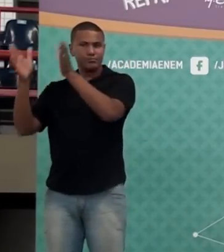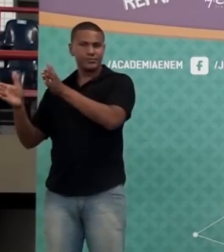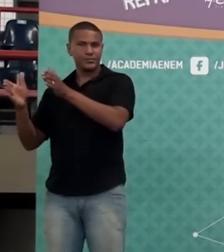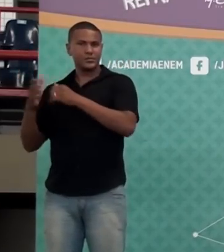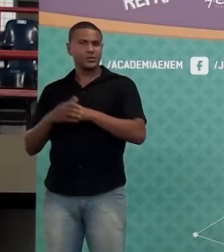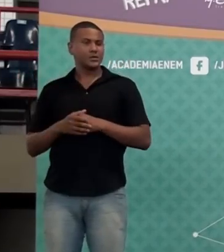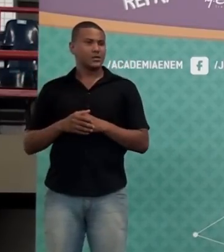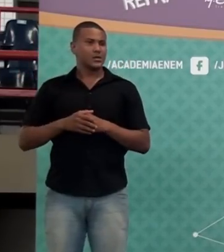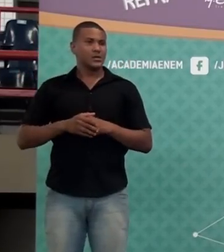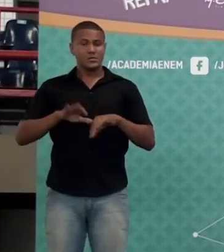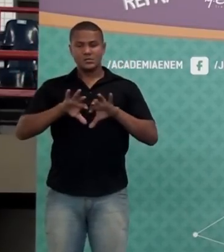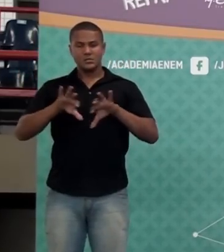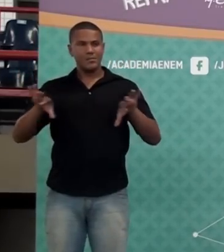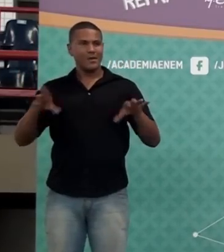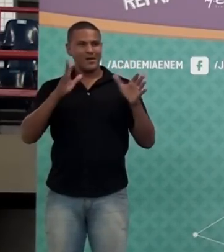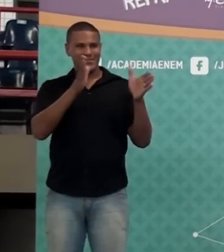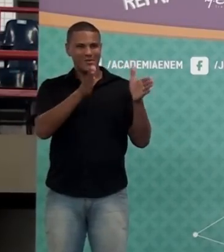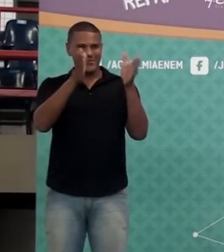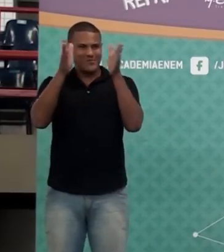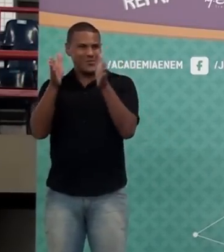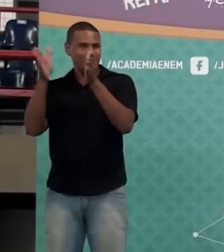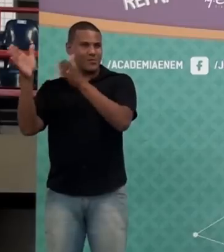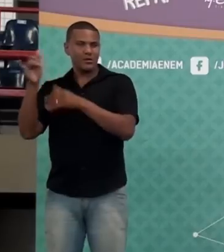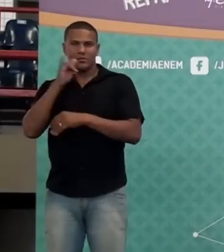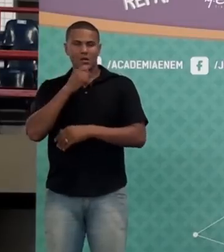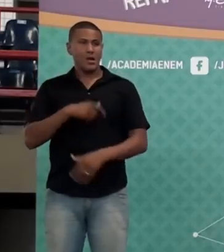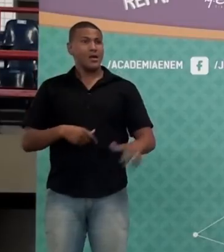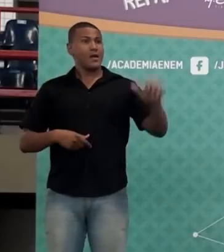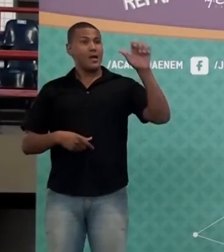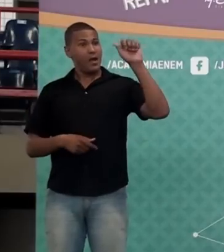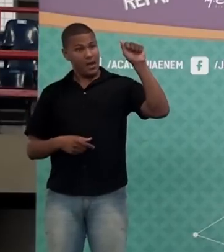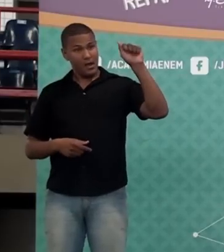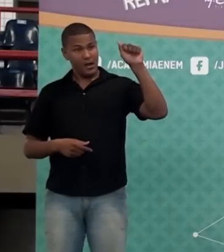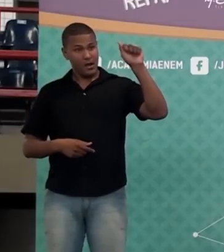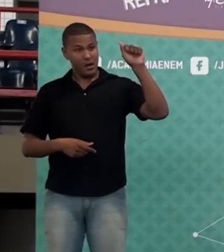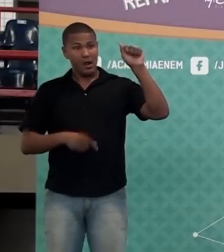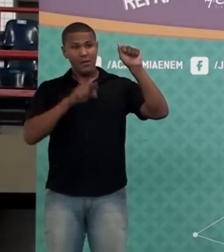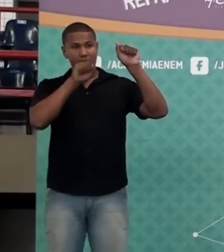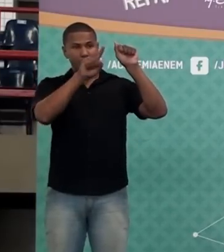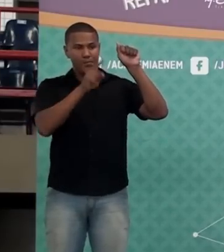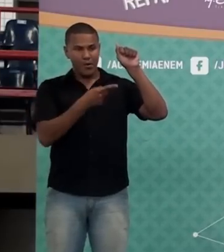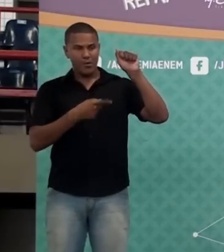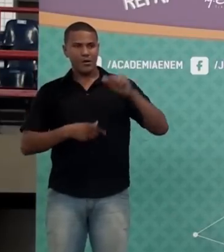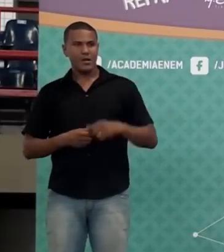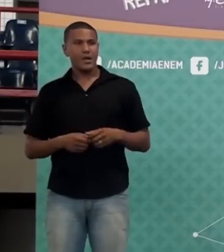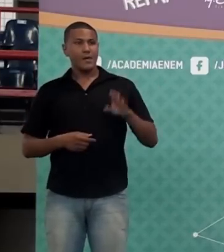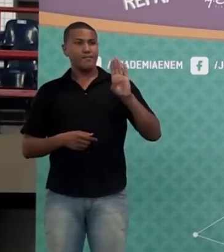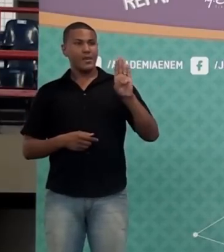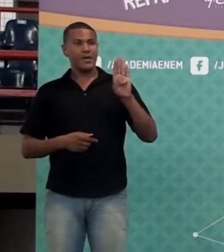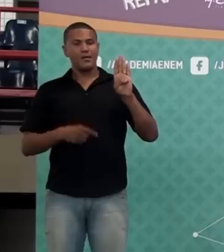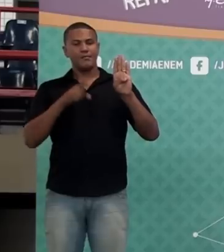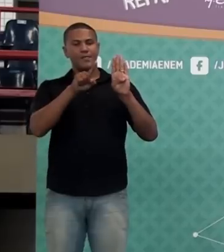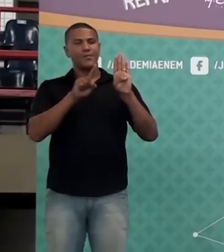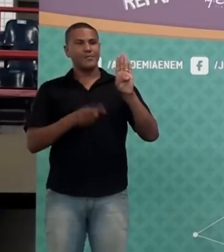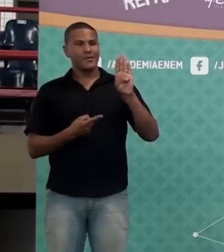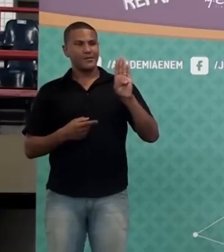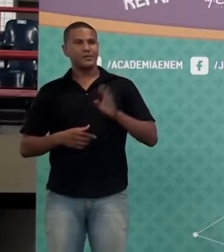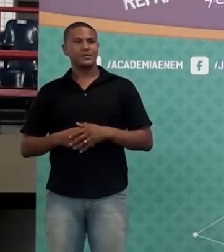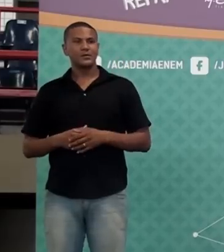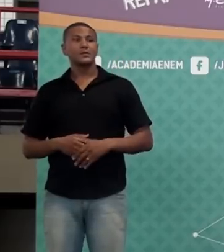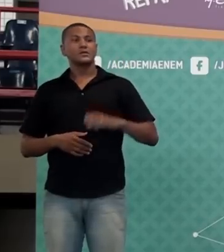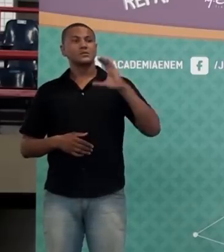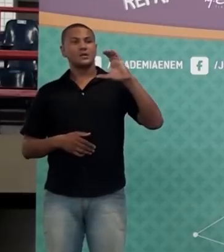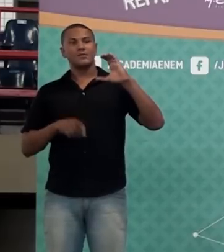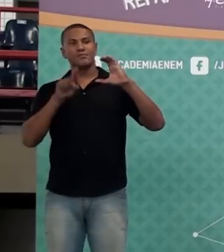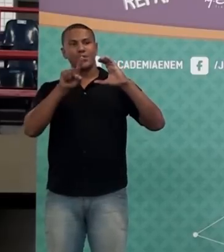prova. Tem o enunciado, aí ele, letra A, aí ele coloca opção, ponto e vírgula. Letra B, opção, ponto e vírgula. E começa com